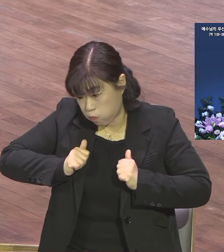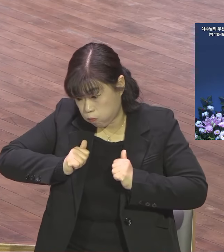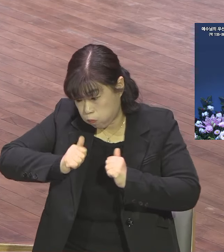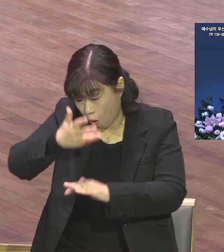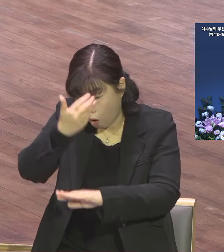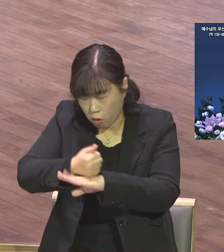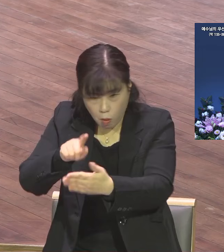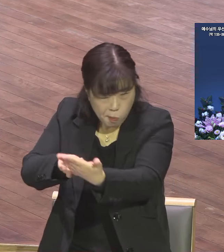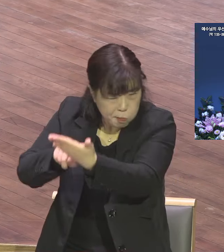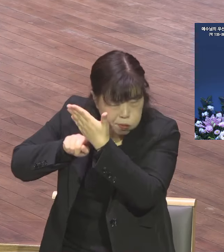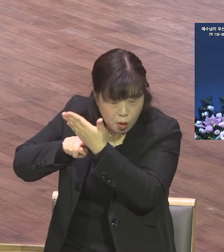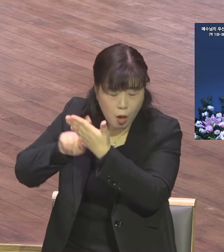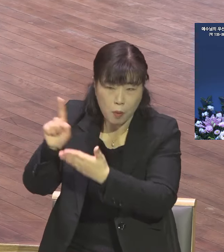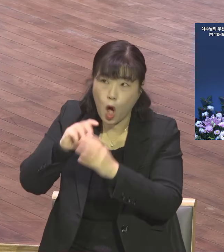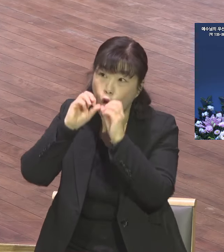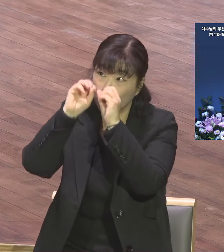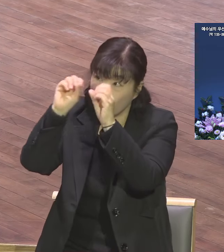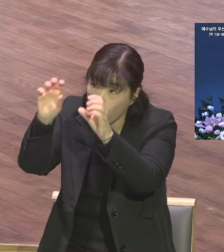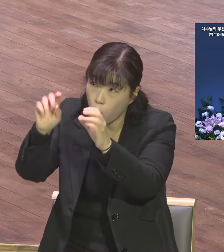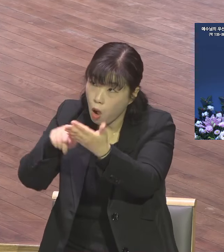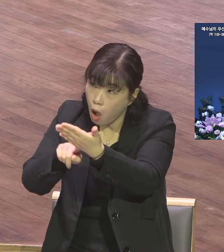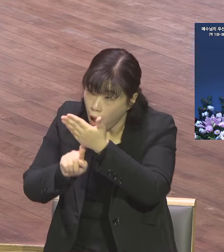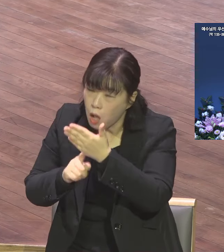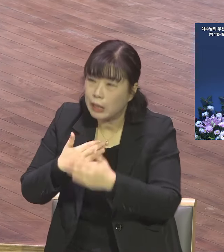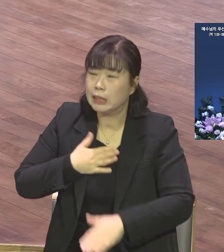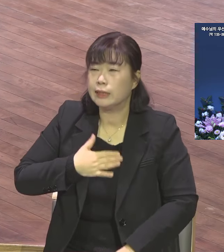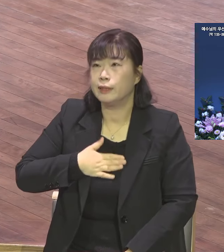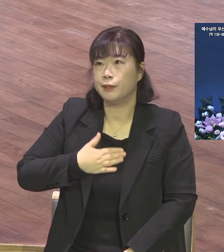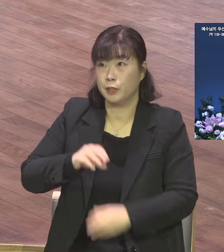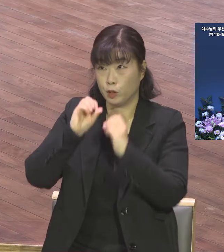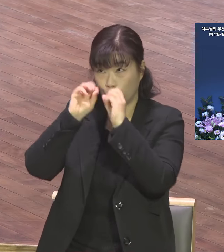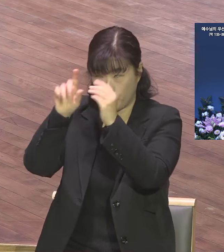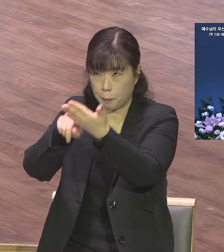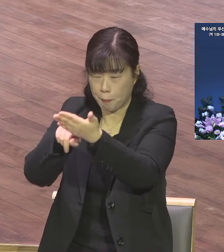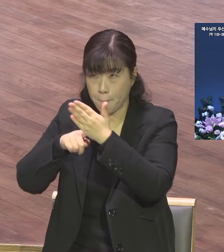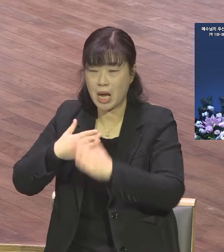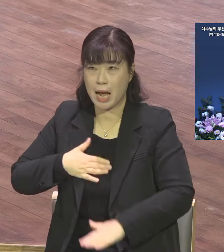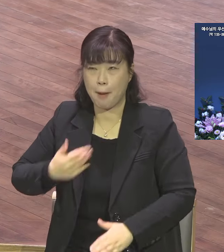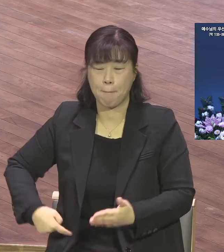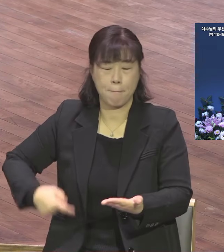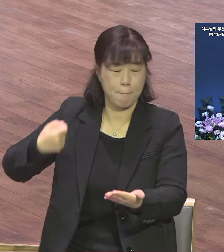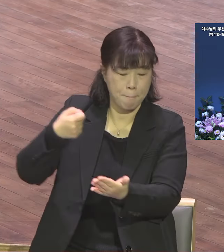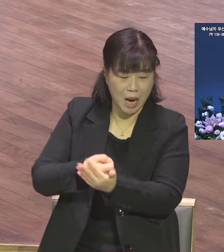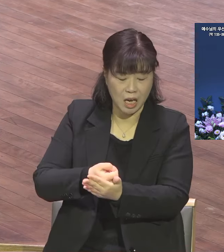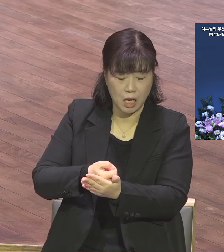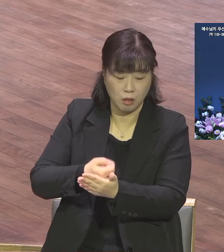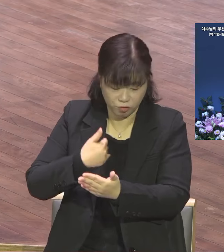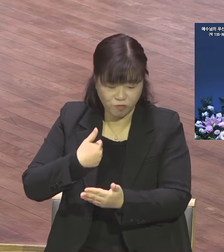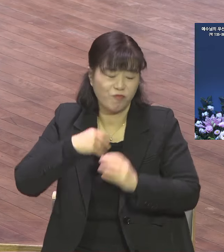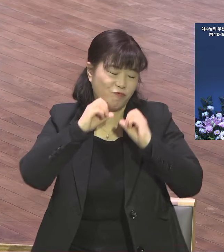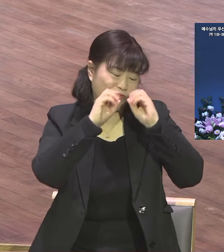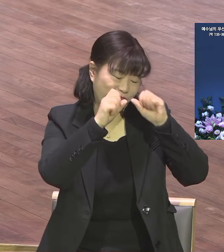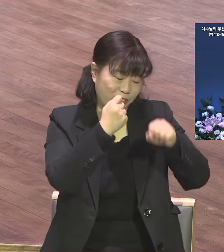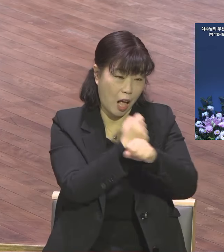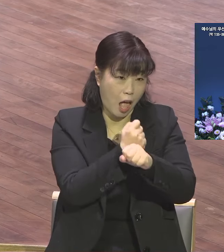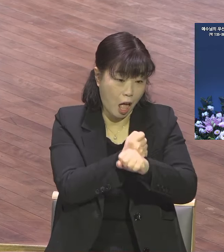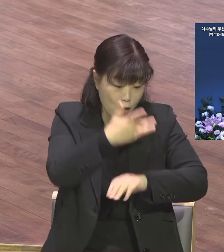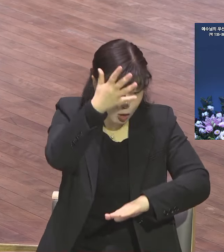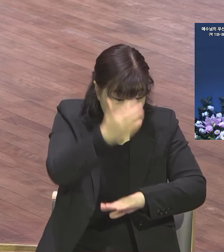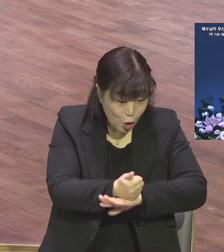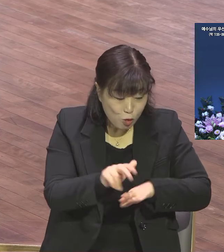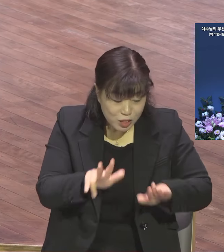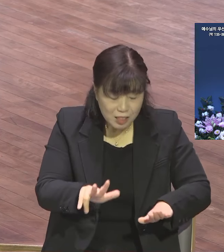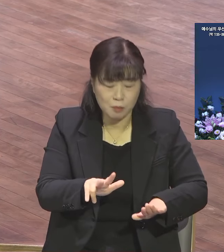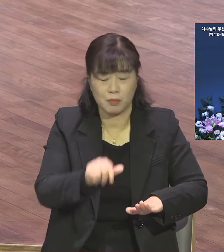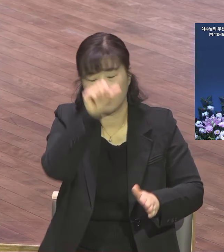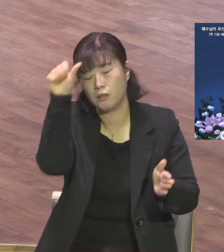전도 전자도 모르는데 원래 못된 신앙들은 그런 거 안 하거든요. 중간에 믿었던 사람들이 뭐 암에 치유받고 뭐 기적이나 이런